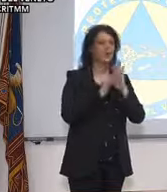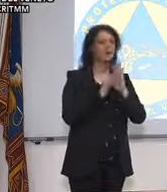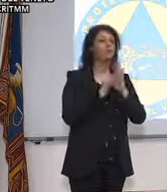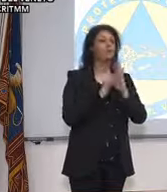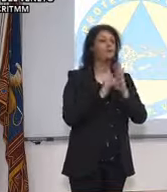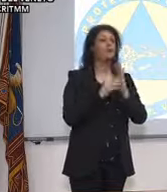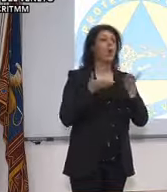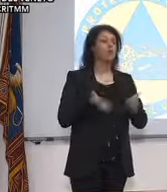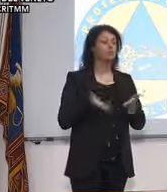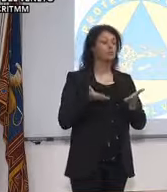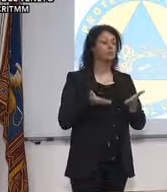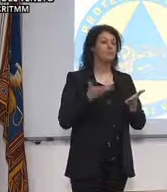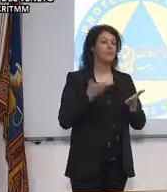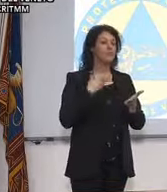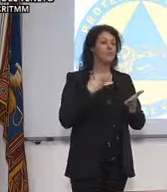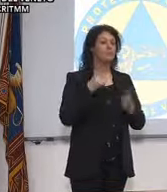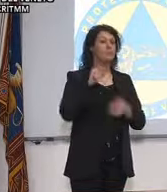oggi abbiamo